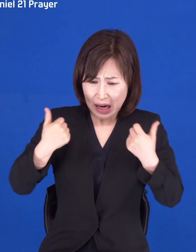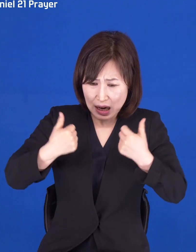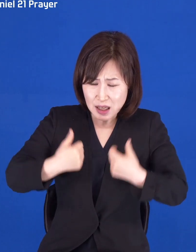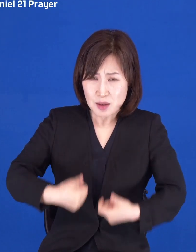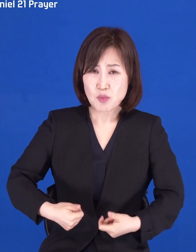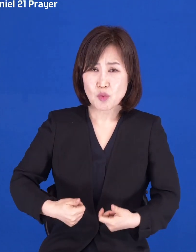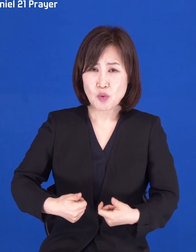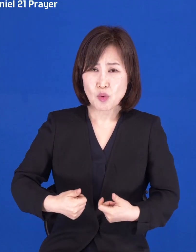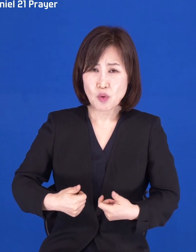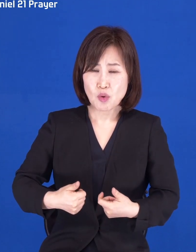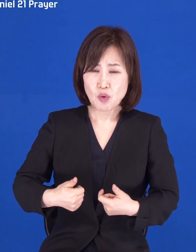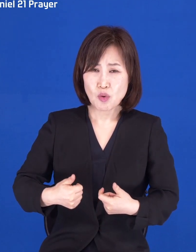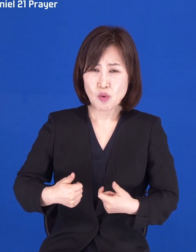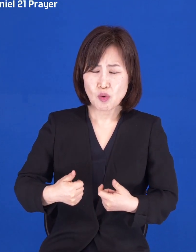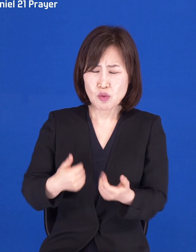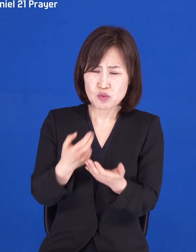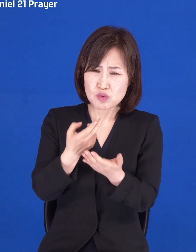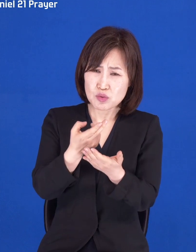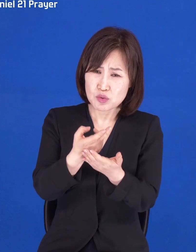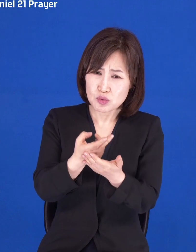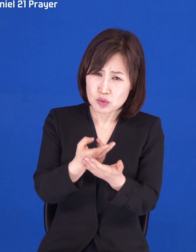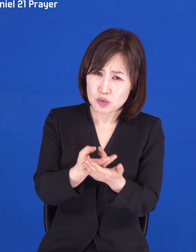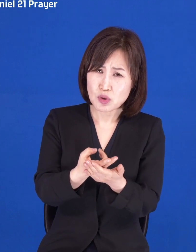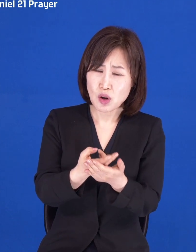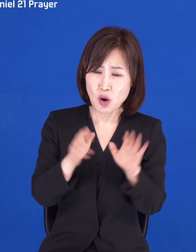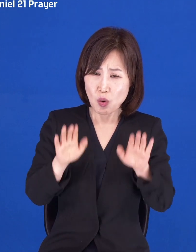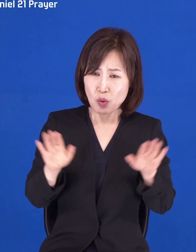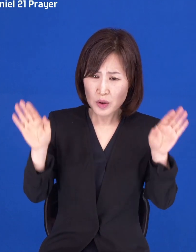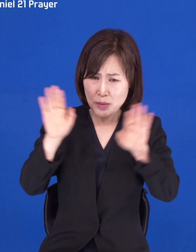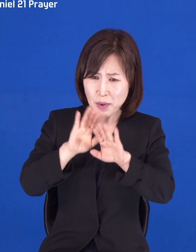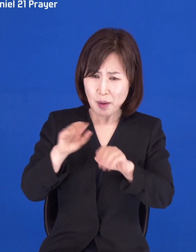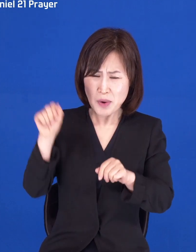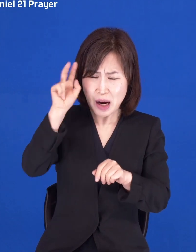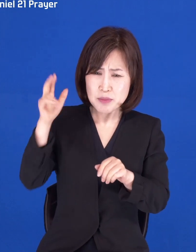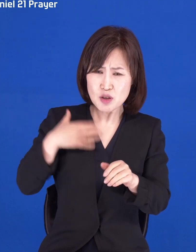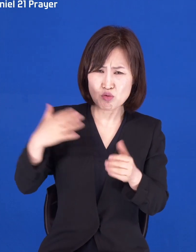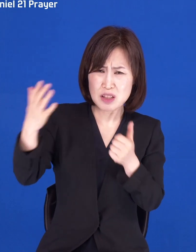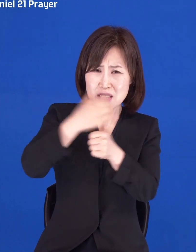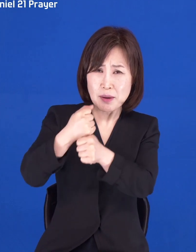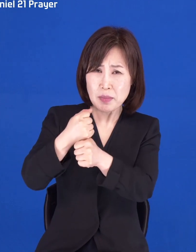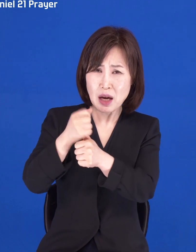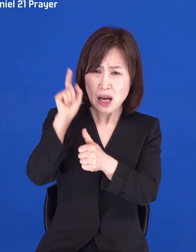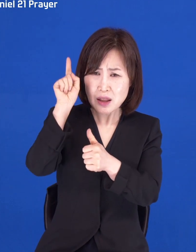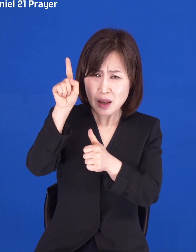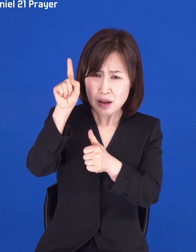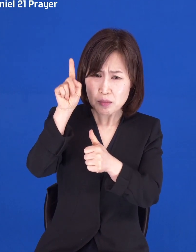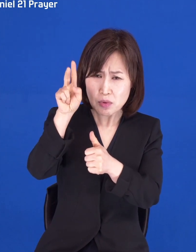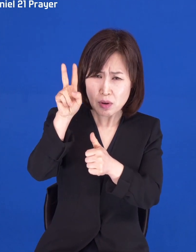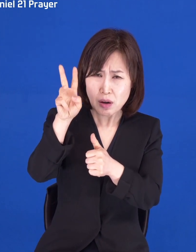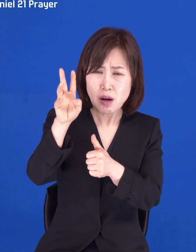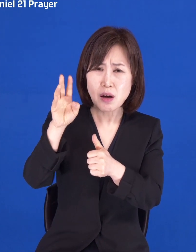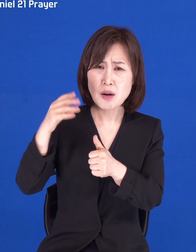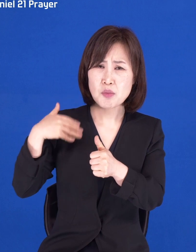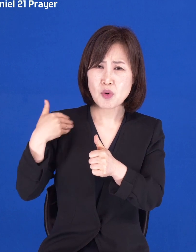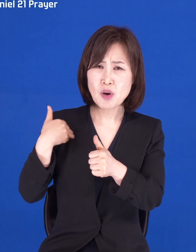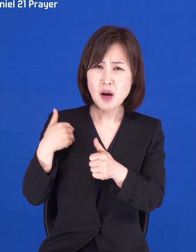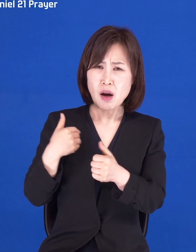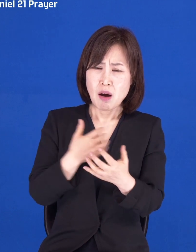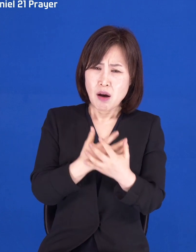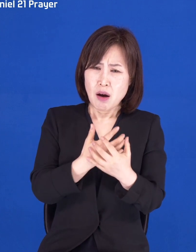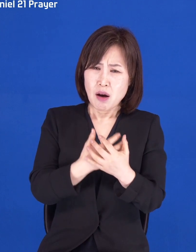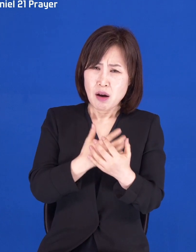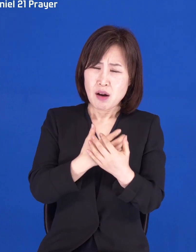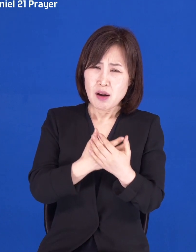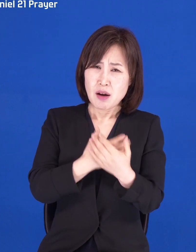그리고 베개 베고 누워요. 누워서 오늘 밤이 실려갈지 내일 밤이 될지 모르는 거죠. 그래서